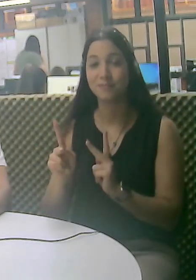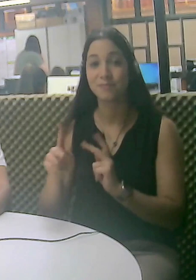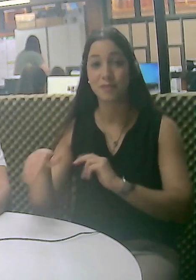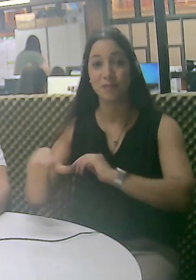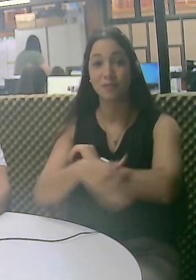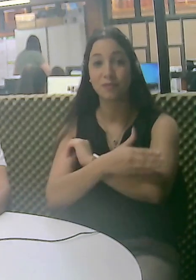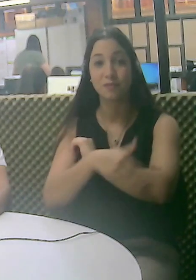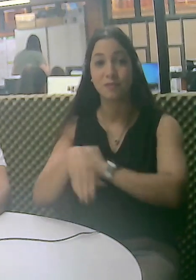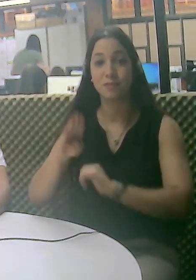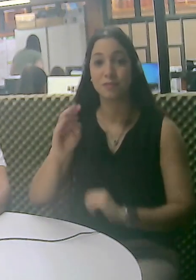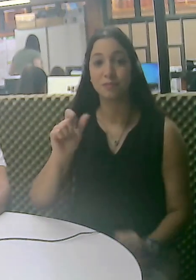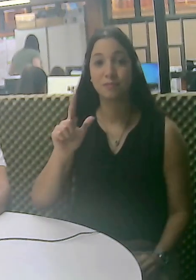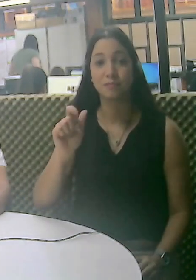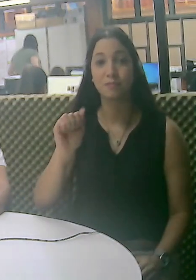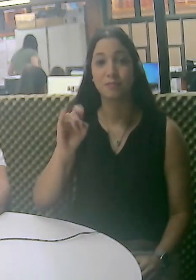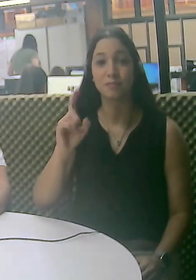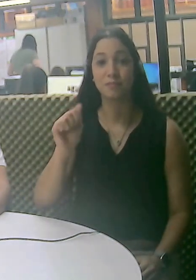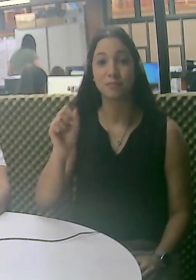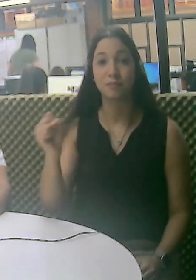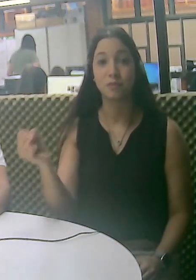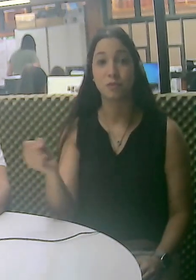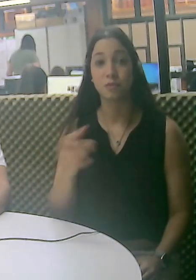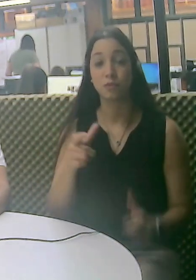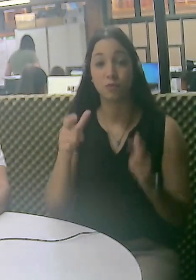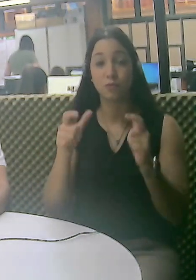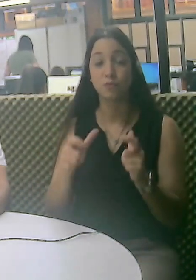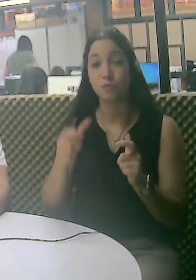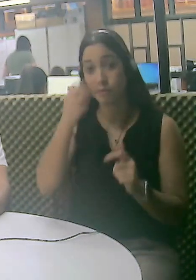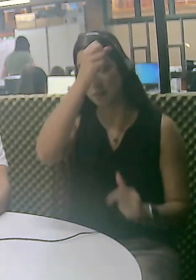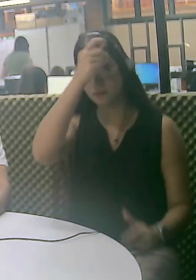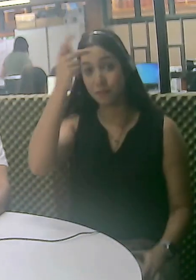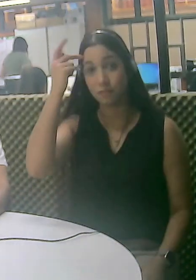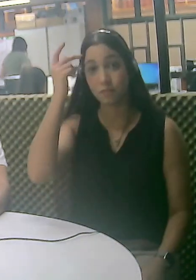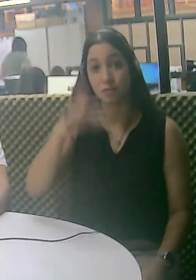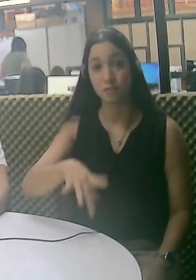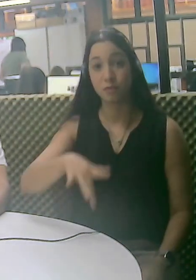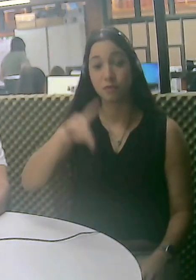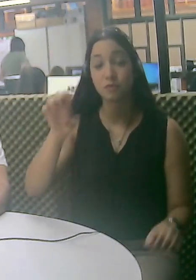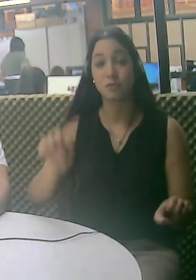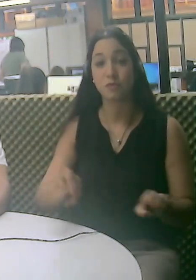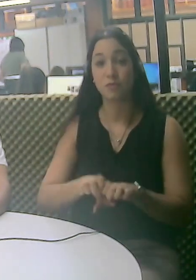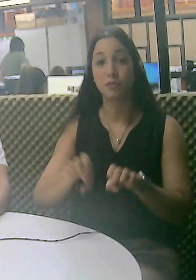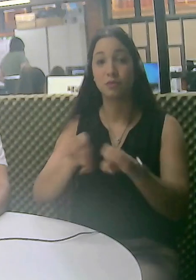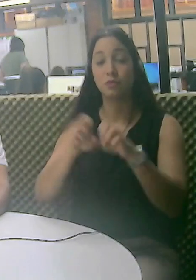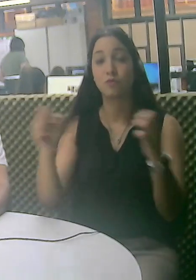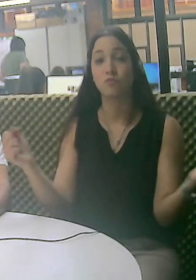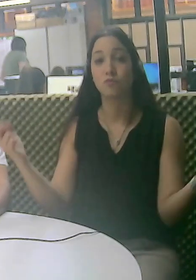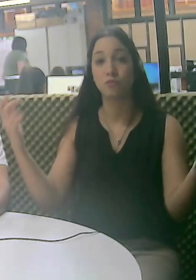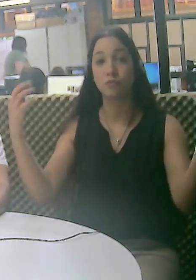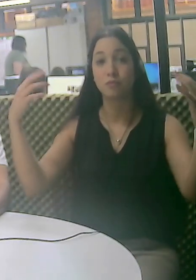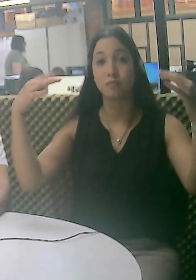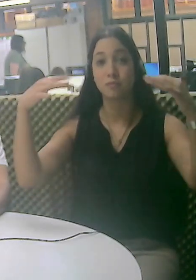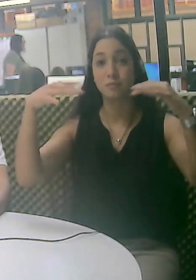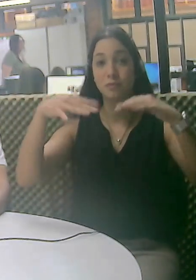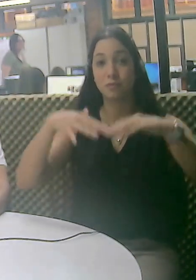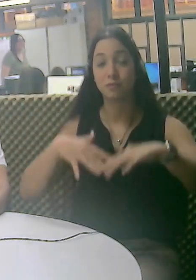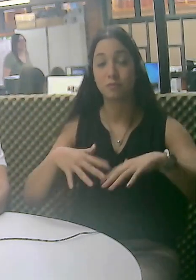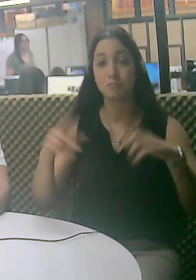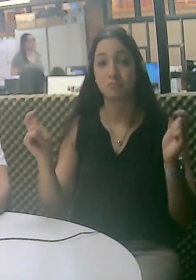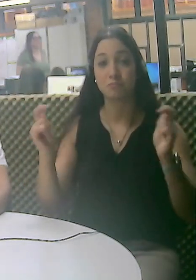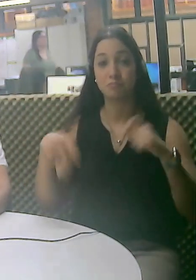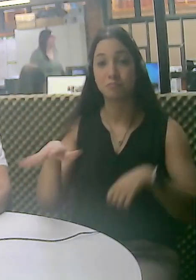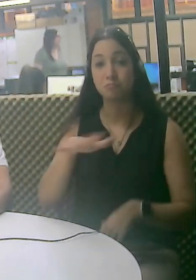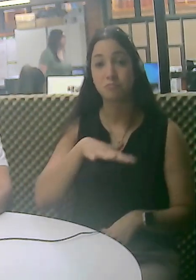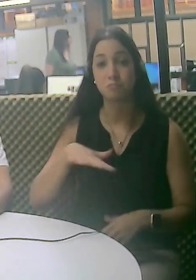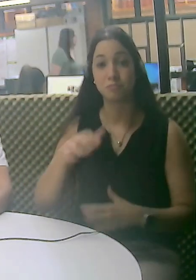Avenida Balaiadas foi definida como novo local pela Prefeitura por ter uma estrutura adequada para receber foliões, proporcionando um ambiente